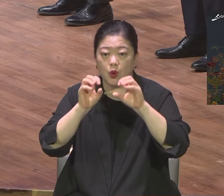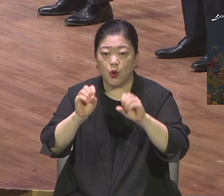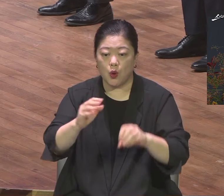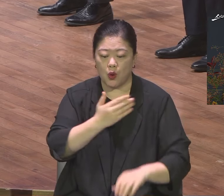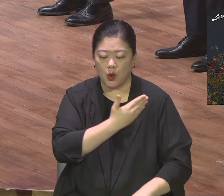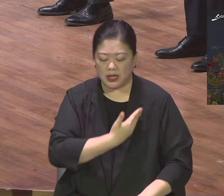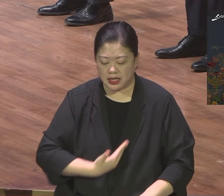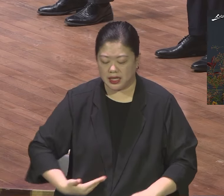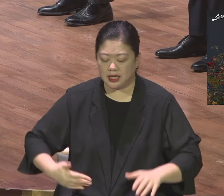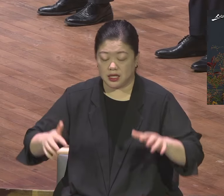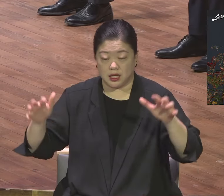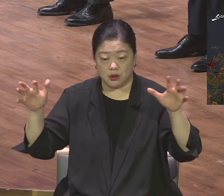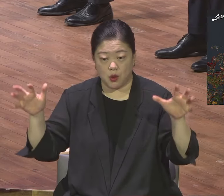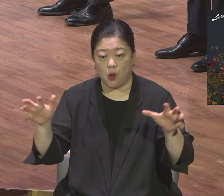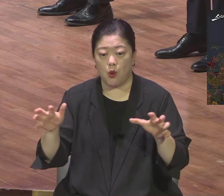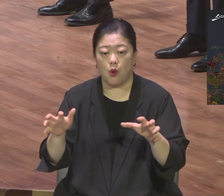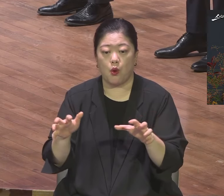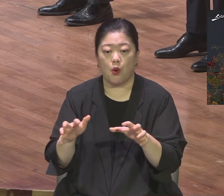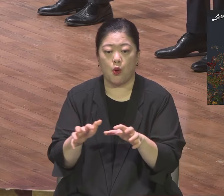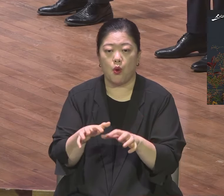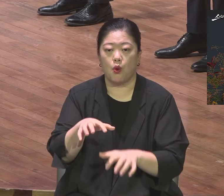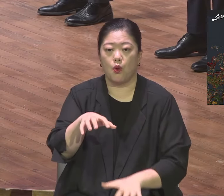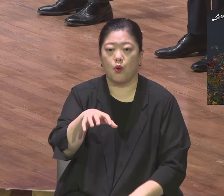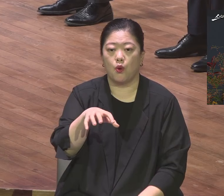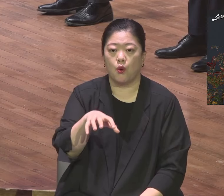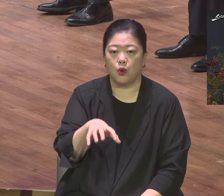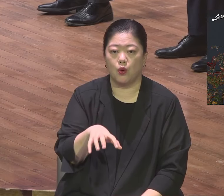전도되자 모이는